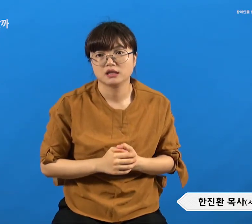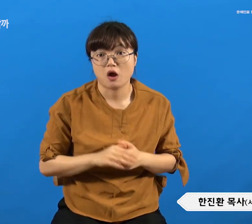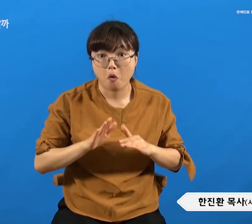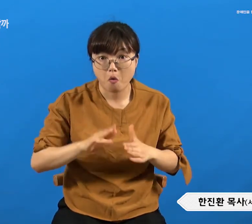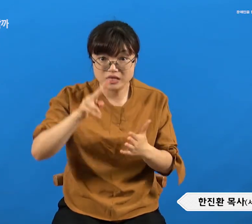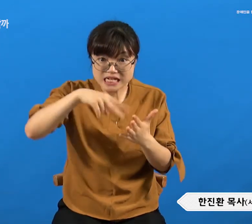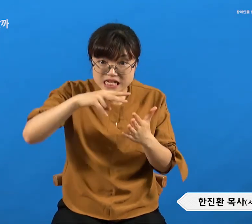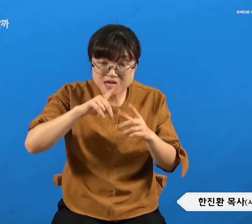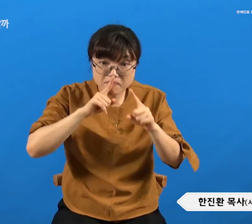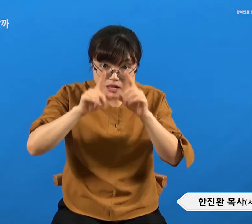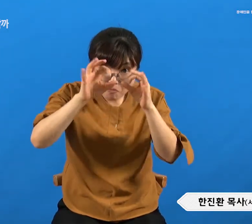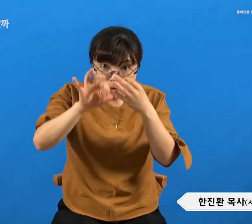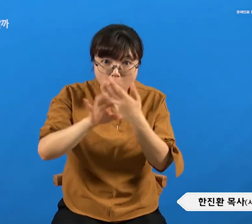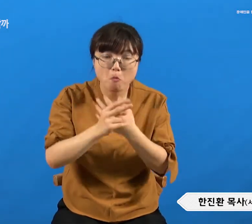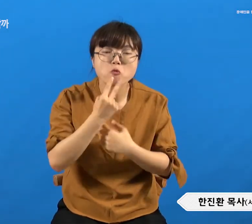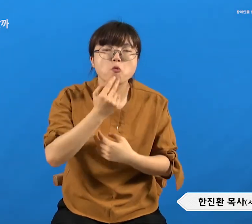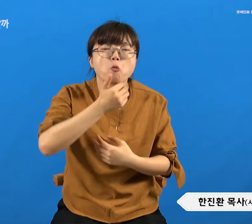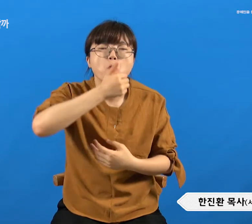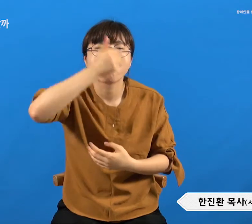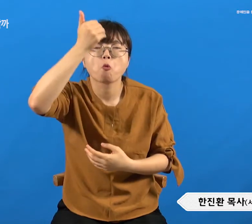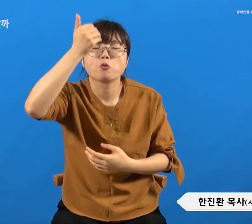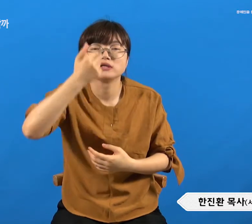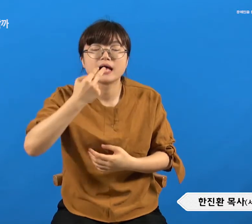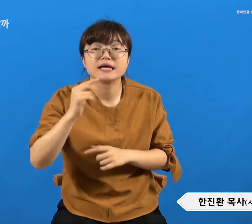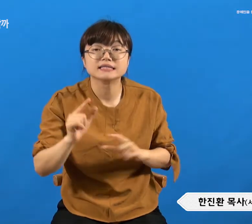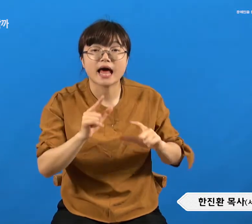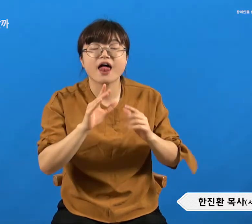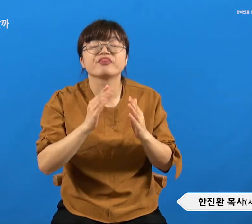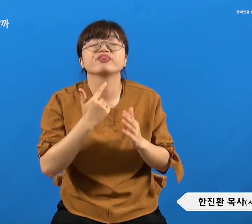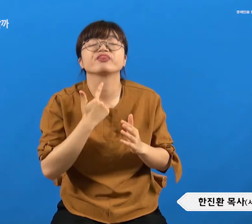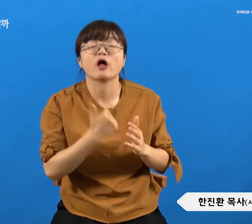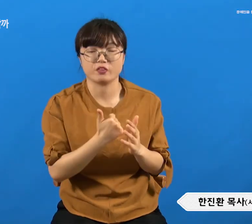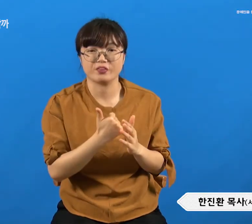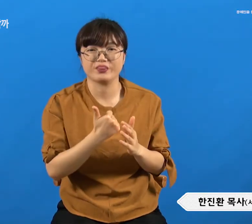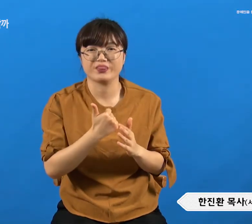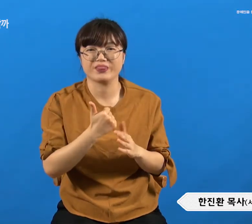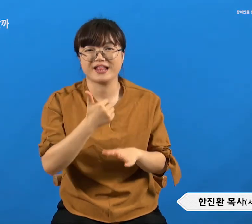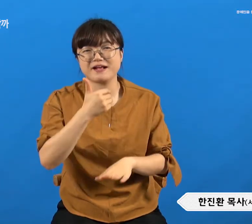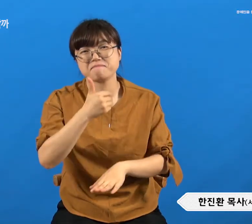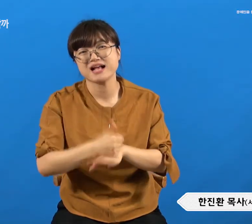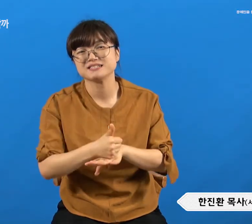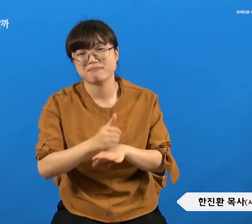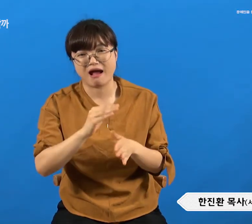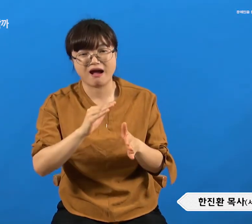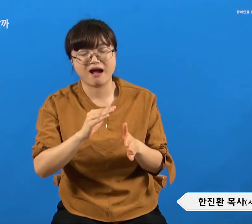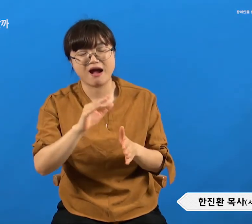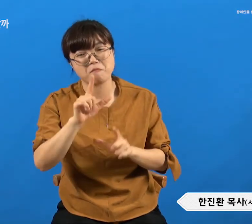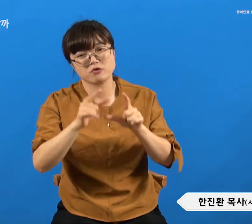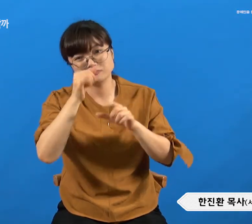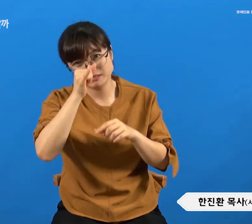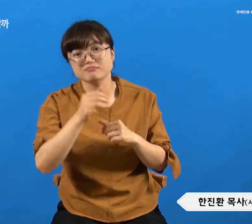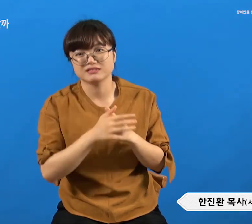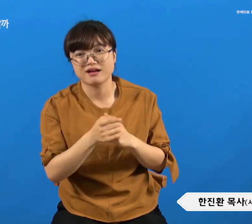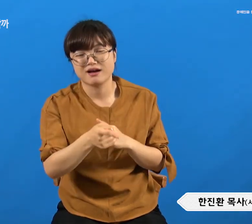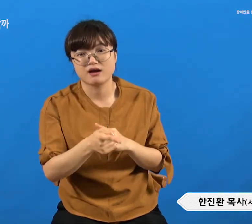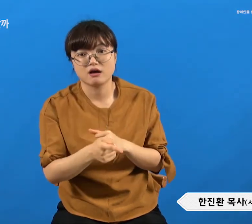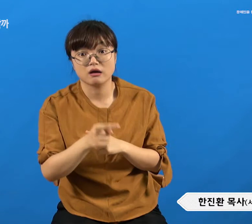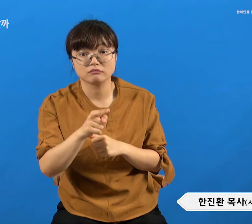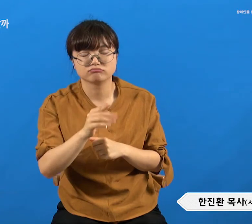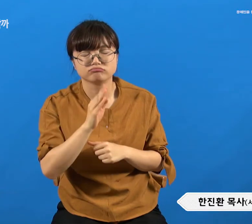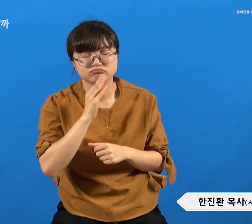오늘 우리가 읽은 말씀에 요셉이 살았던 후반전의 삶이 잘 나타나 있습니다. 그는